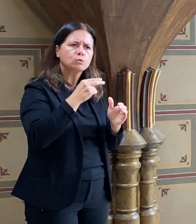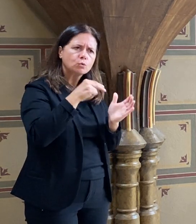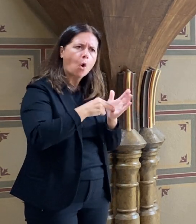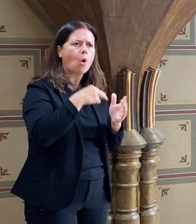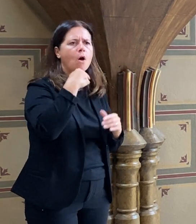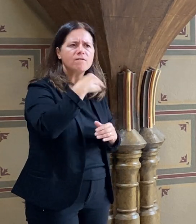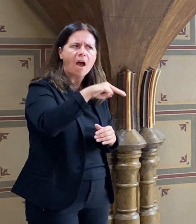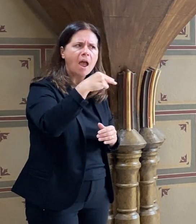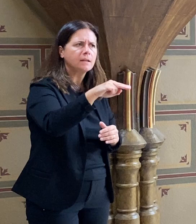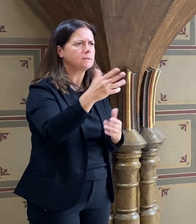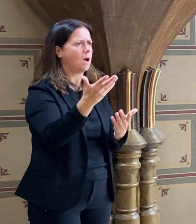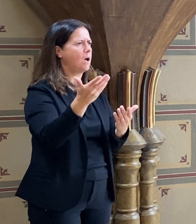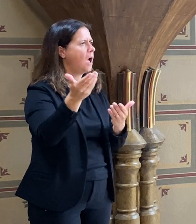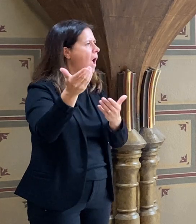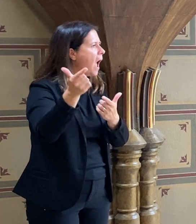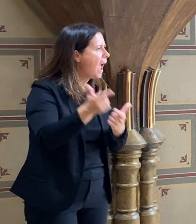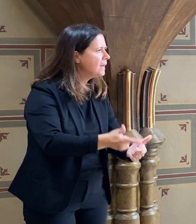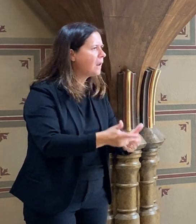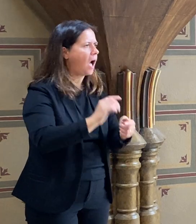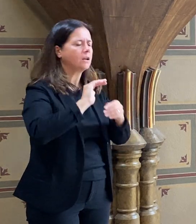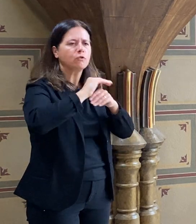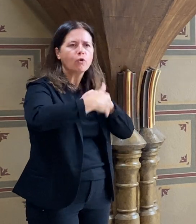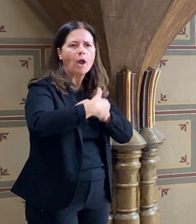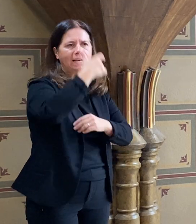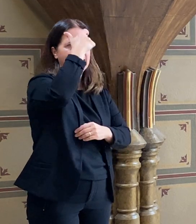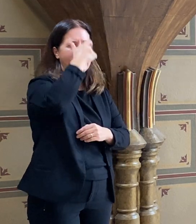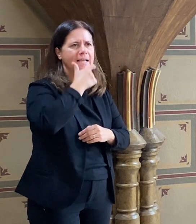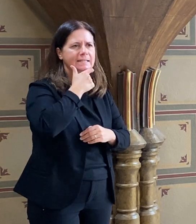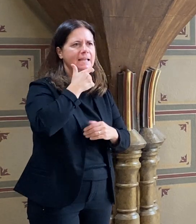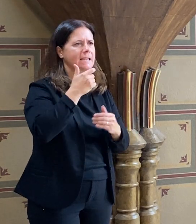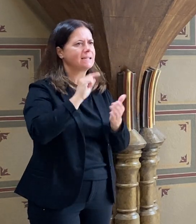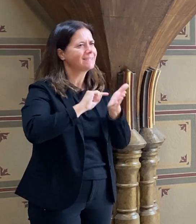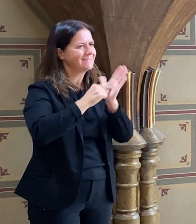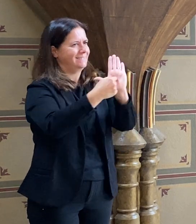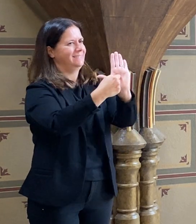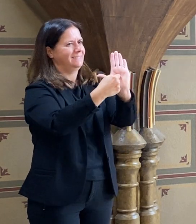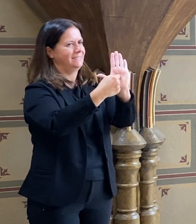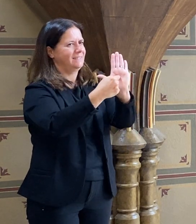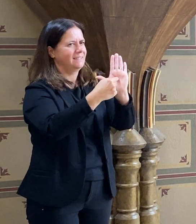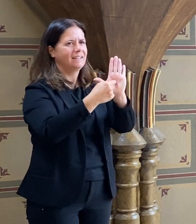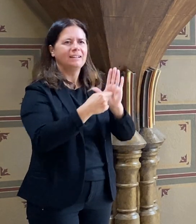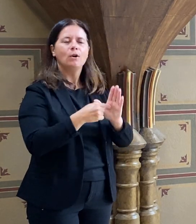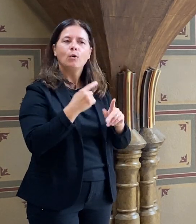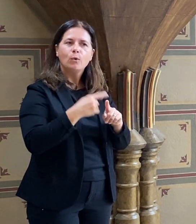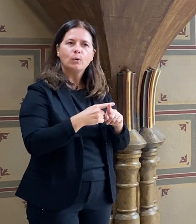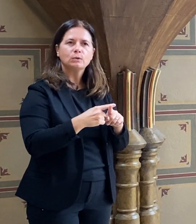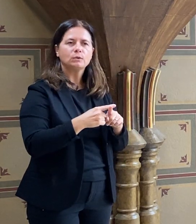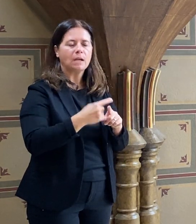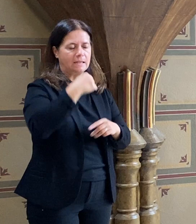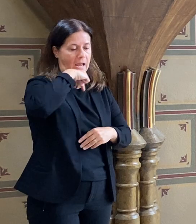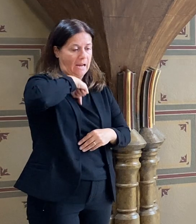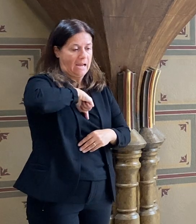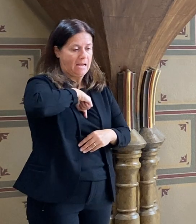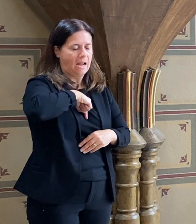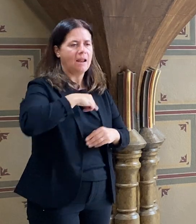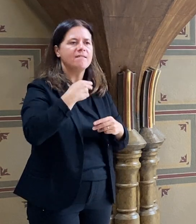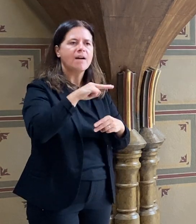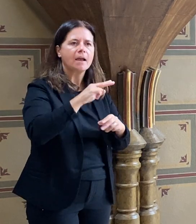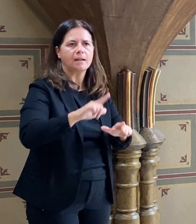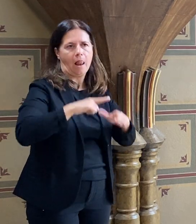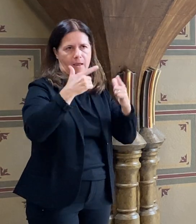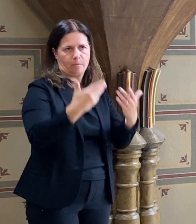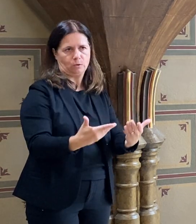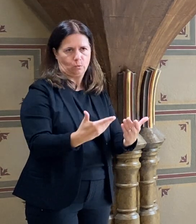das einladende und freundliche Gesicht dieser Gemeinde nach außen zu zeigen und nach innen weiterhin zu leben.